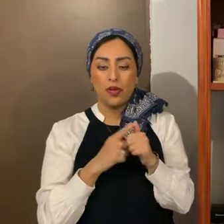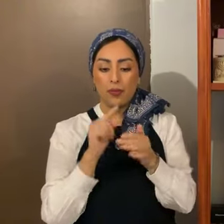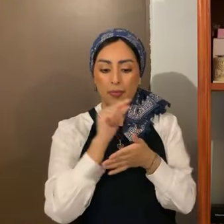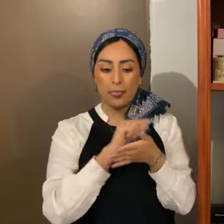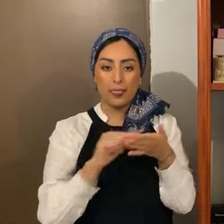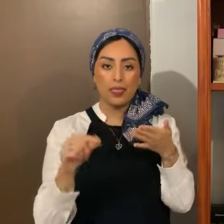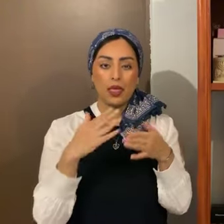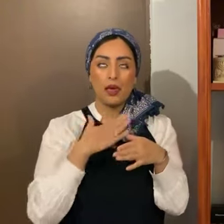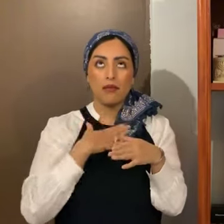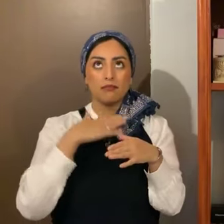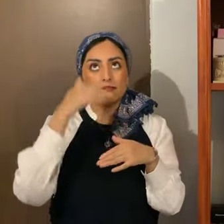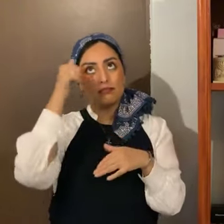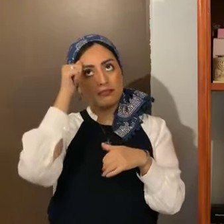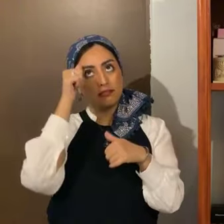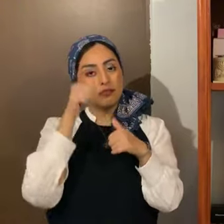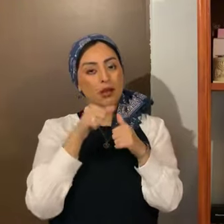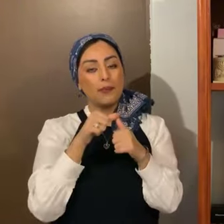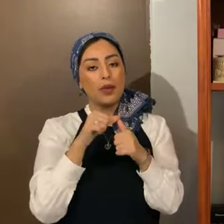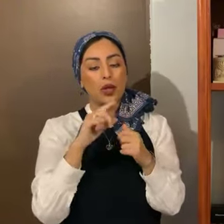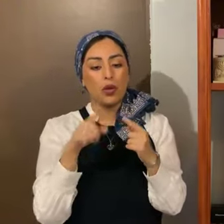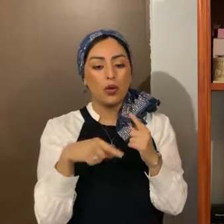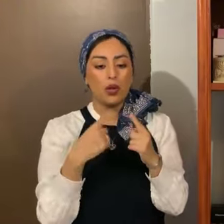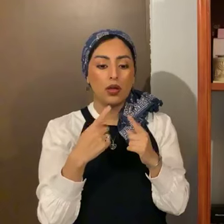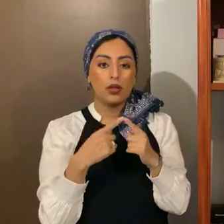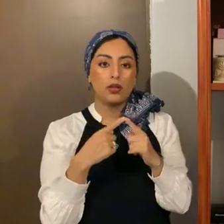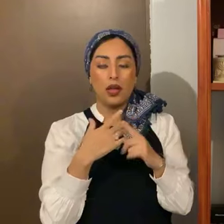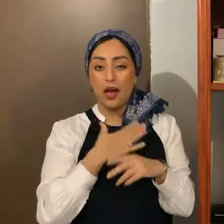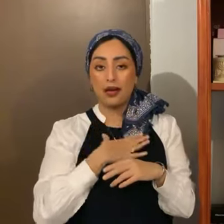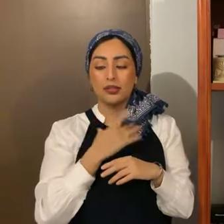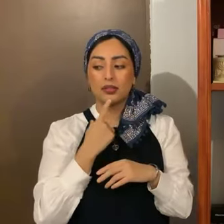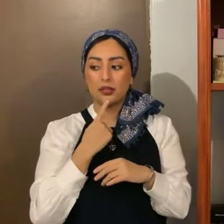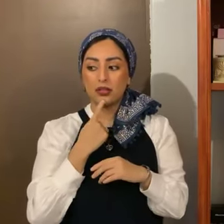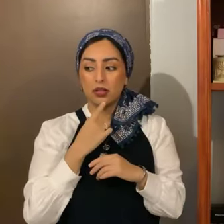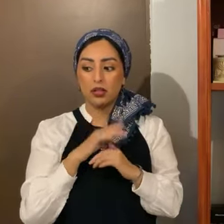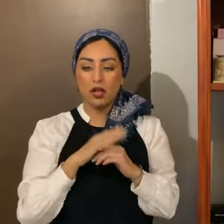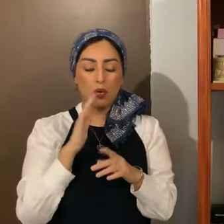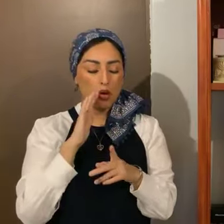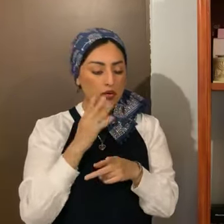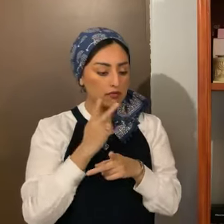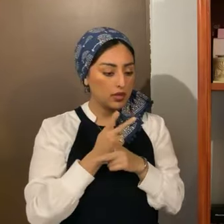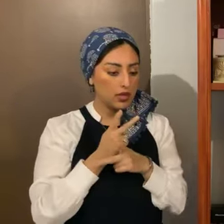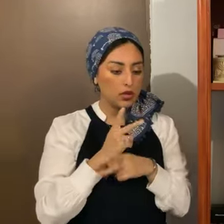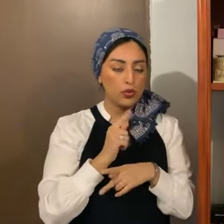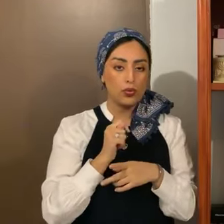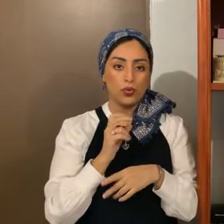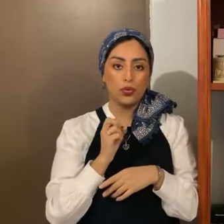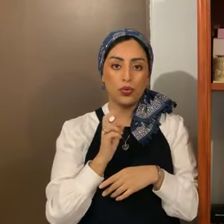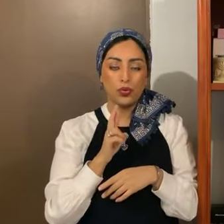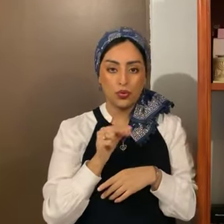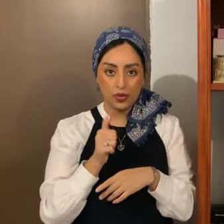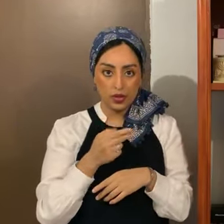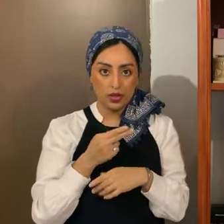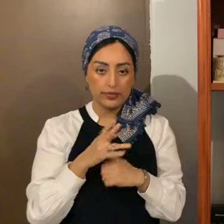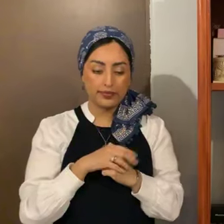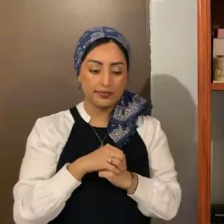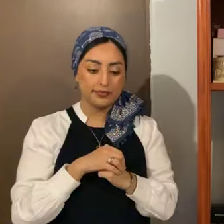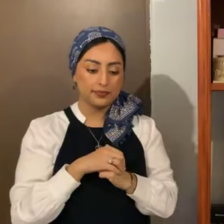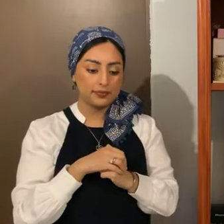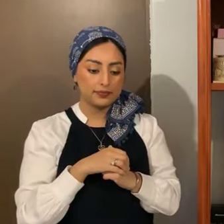citas que yo me aprendí cuando ya dije, voy a guardar totalmente la Torah y